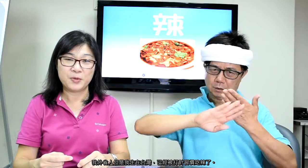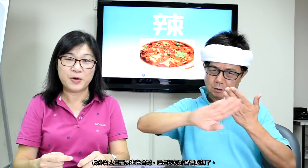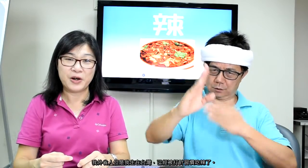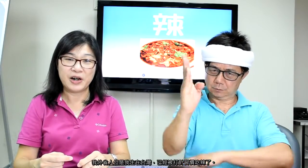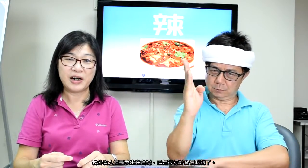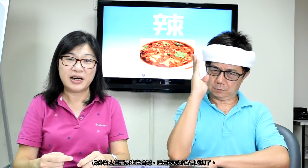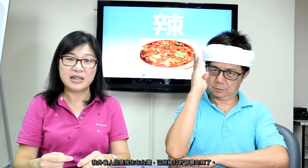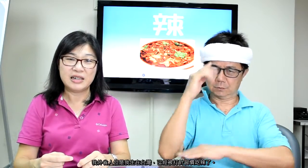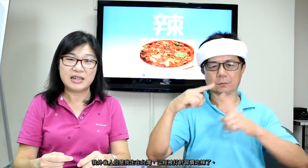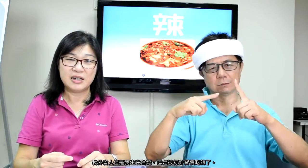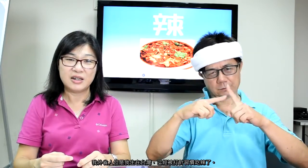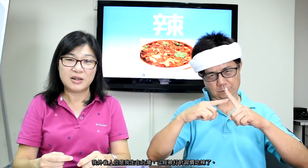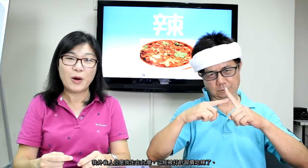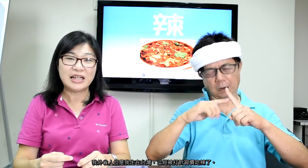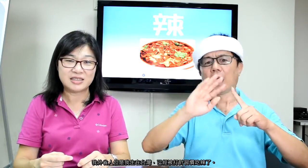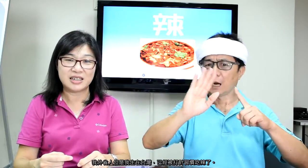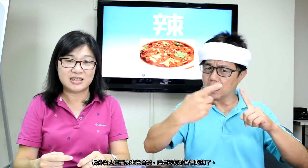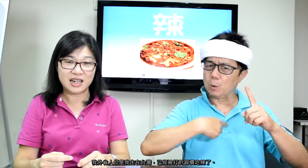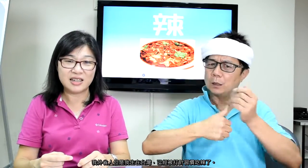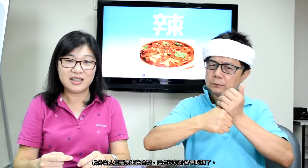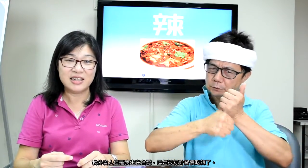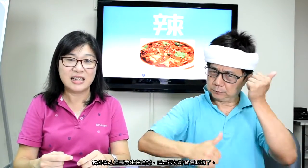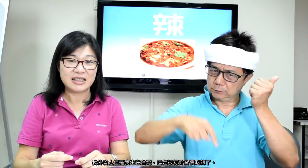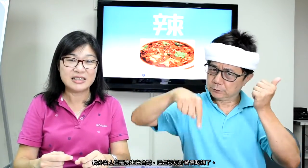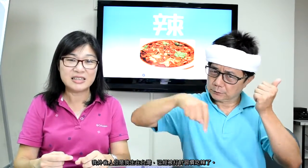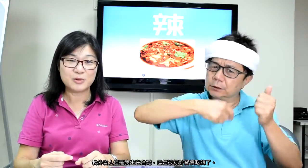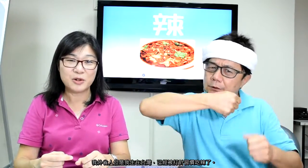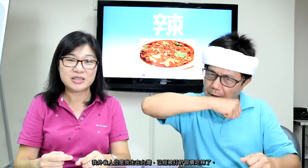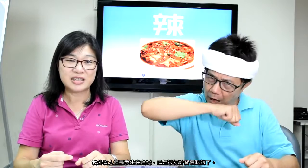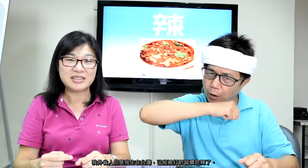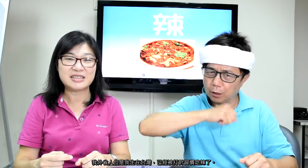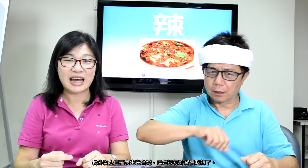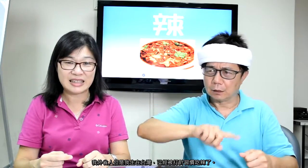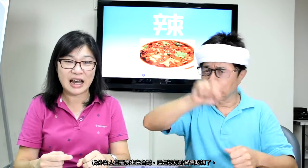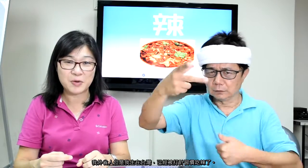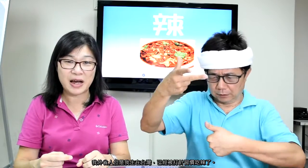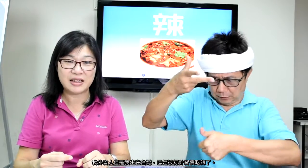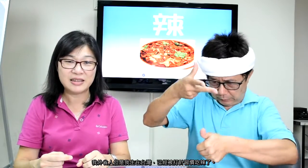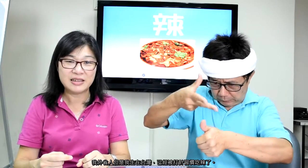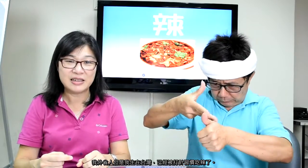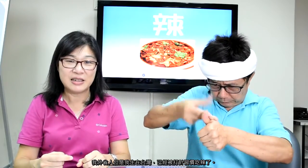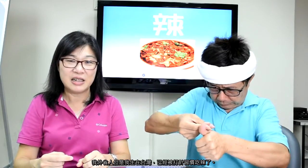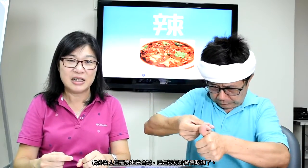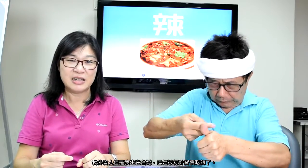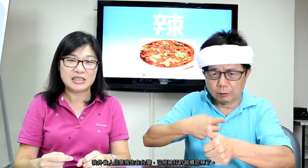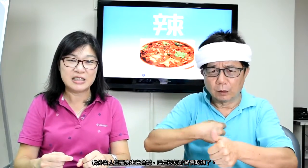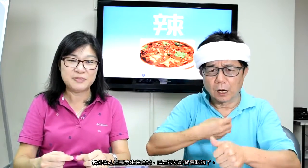我外省人，但是我身在台湾，已经